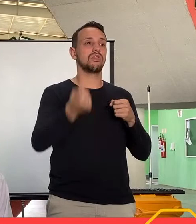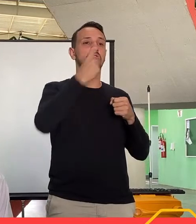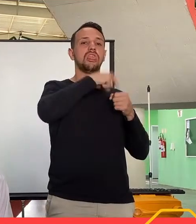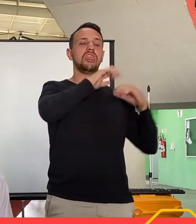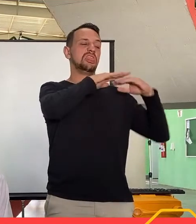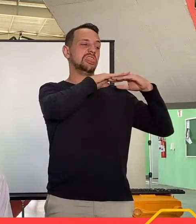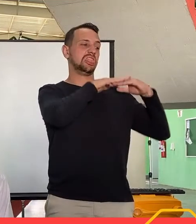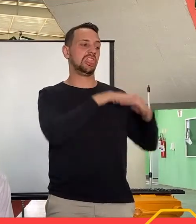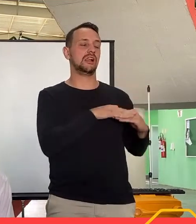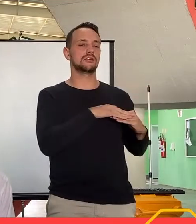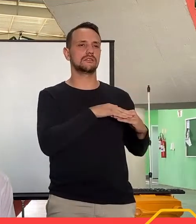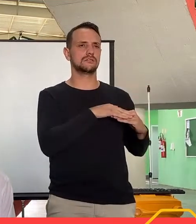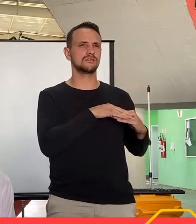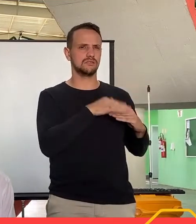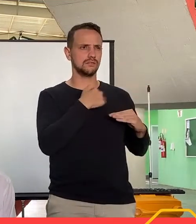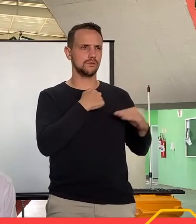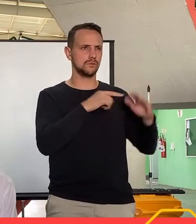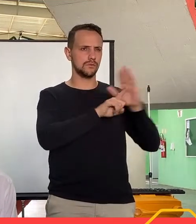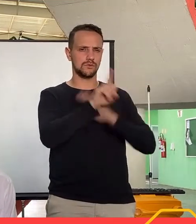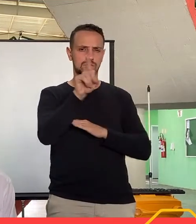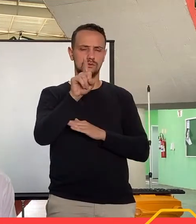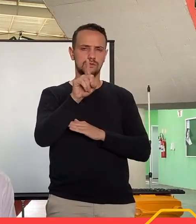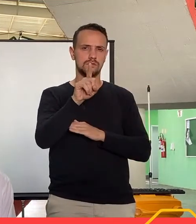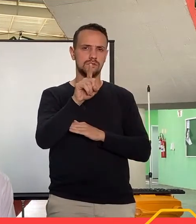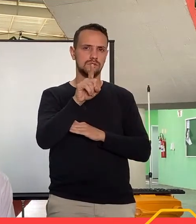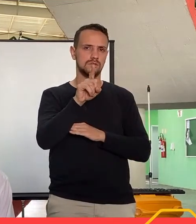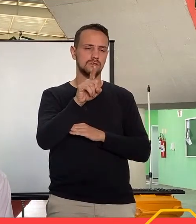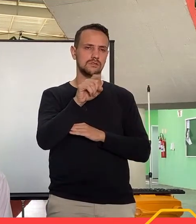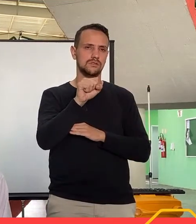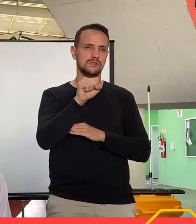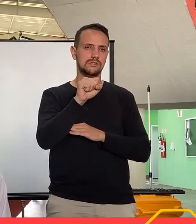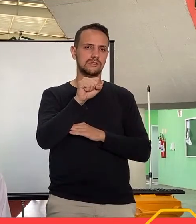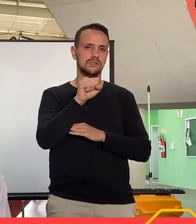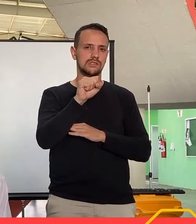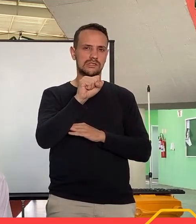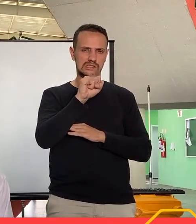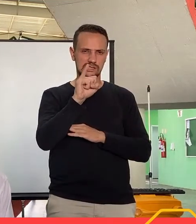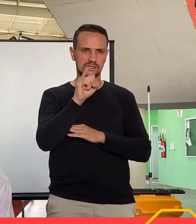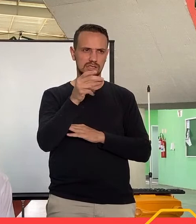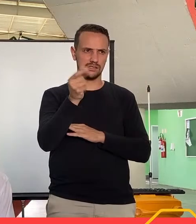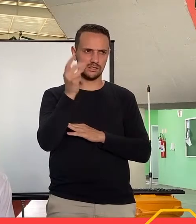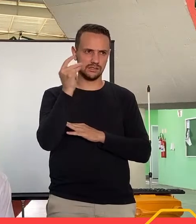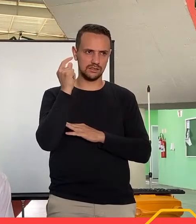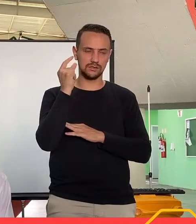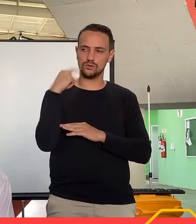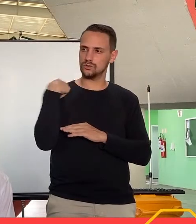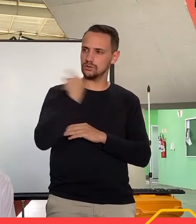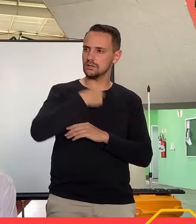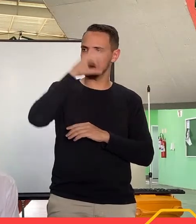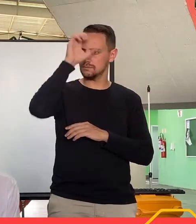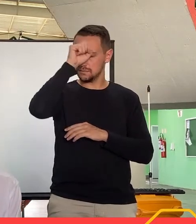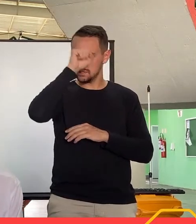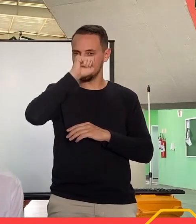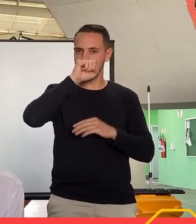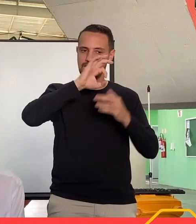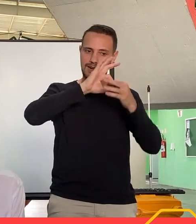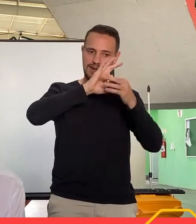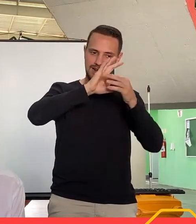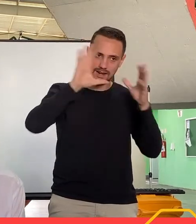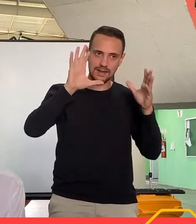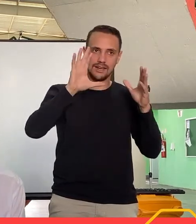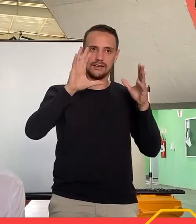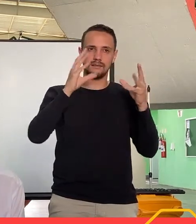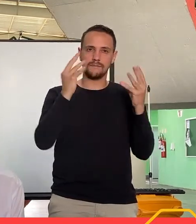nisso. E a pergunta que fica é: será que depois de tudo que a gente aprendeu sobre liberdade, sobre